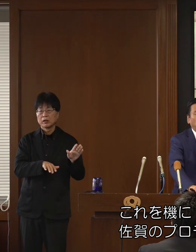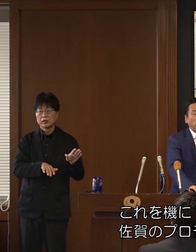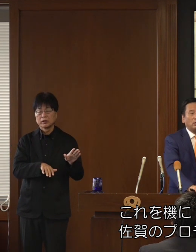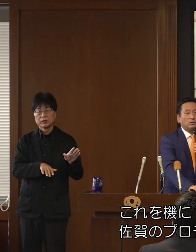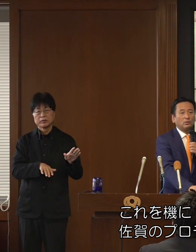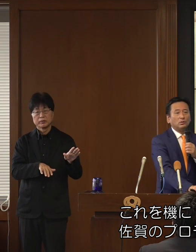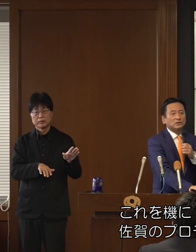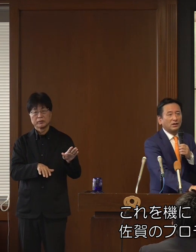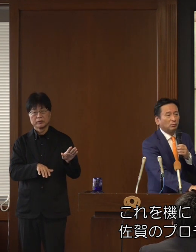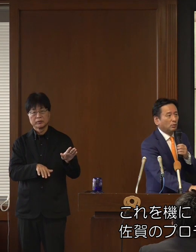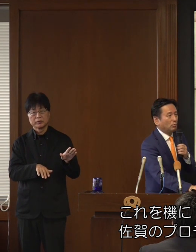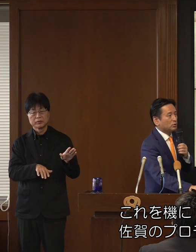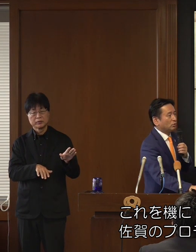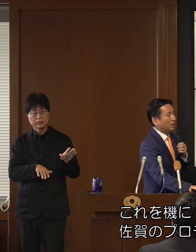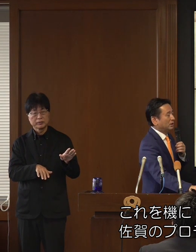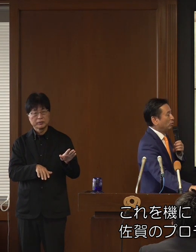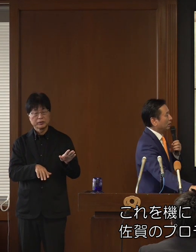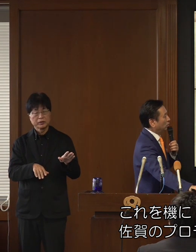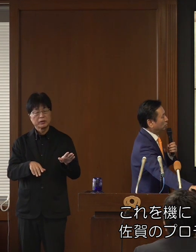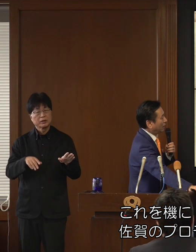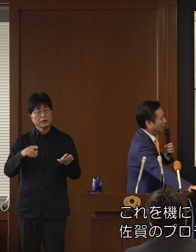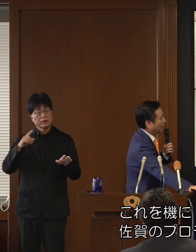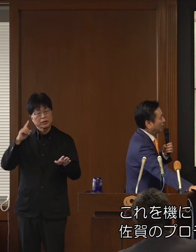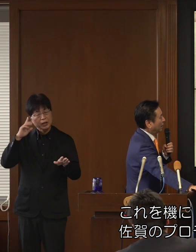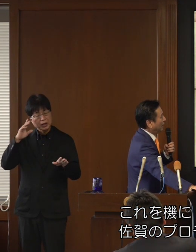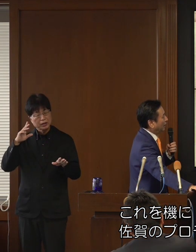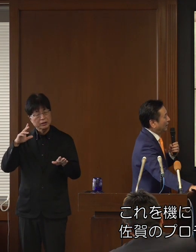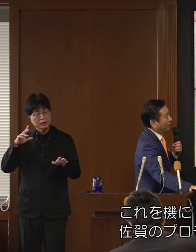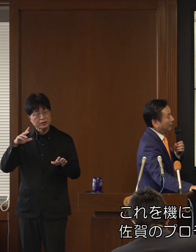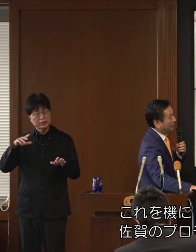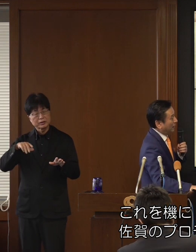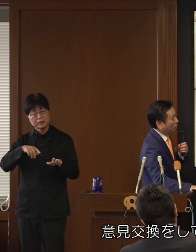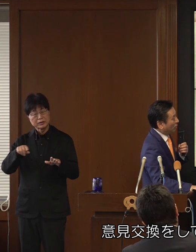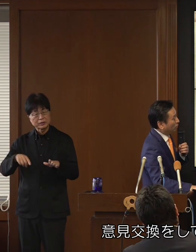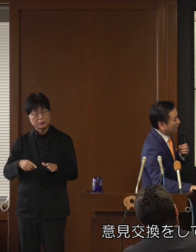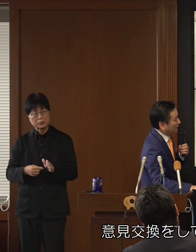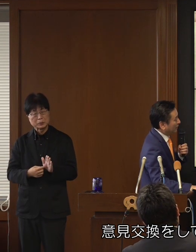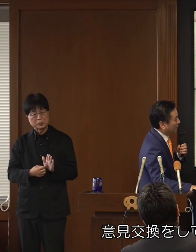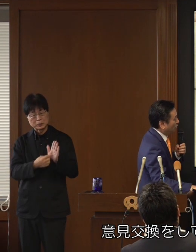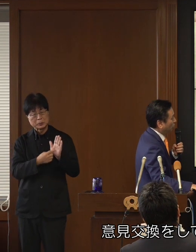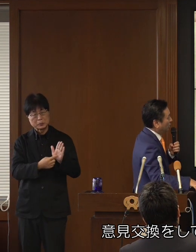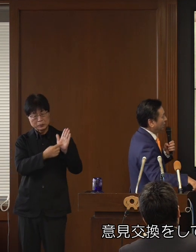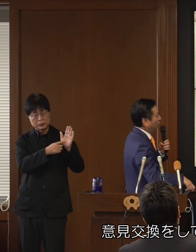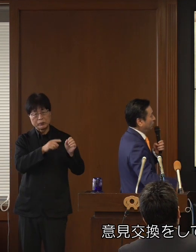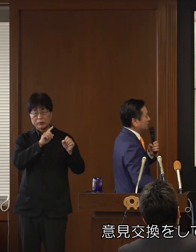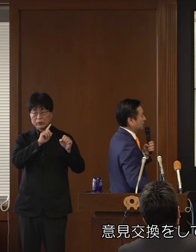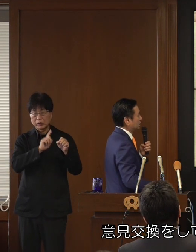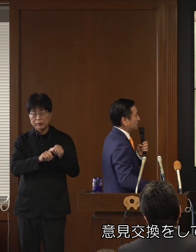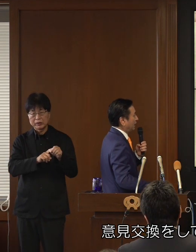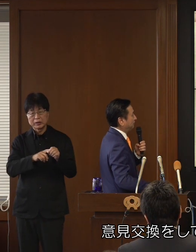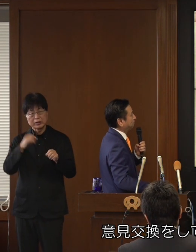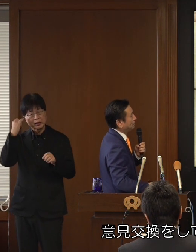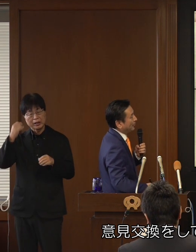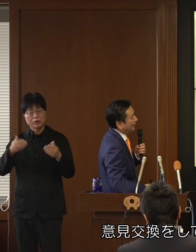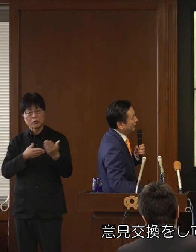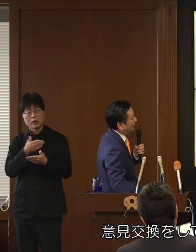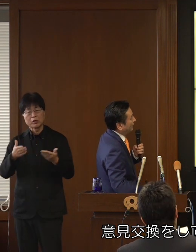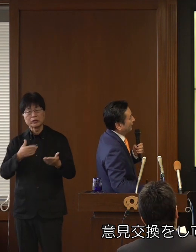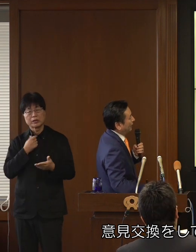も佐賀のプロモーションが広がるような意見交換をしていきたいと思っております、はい、